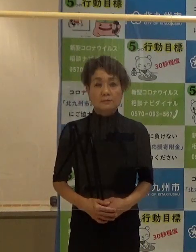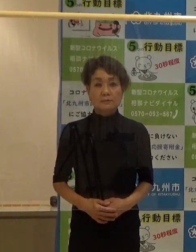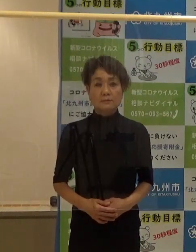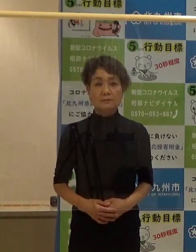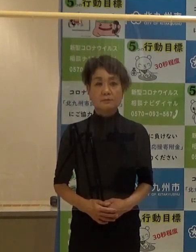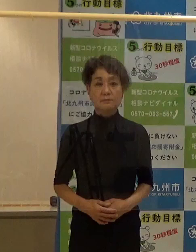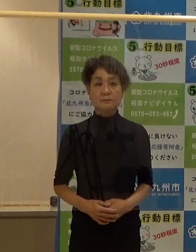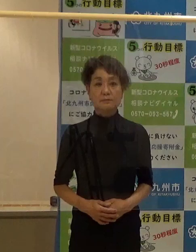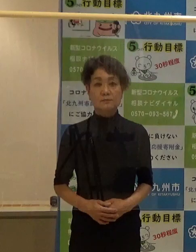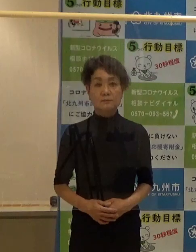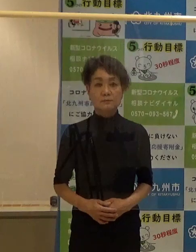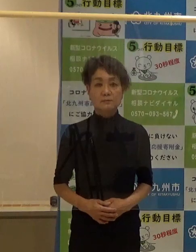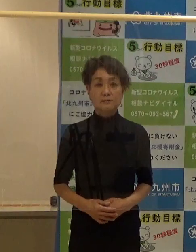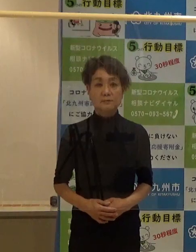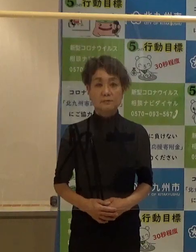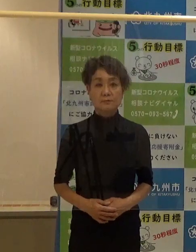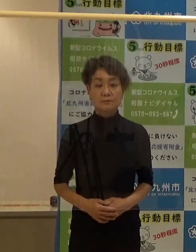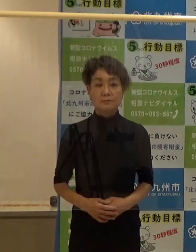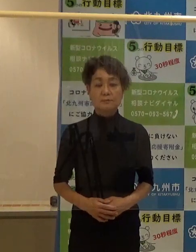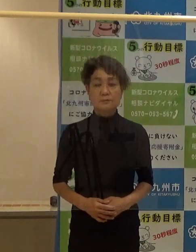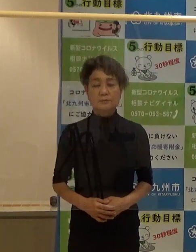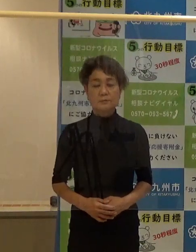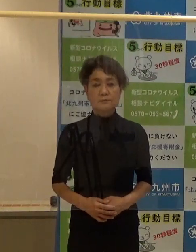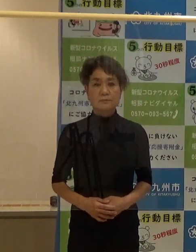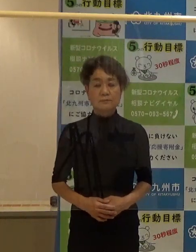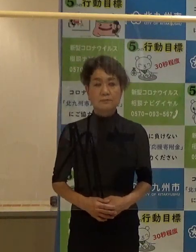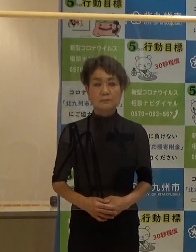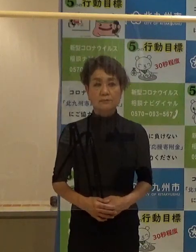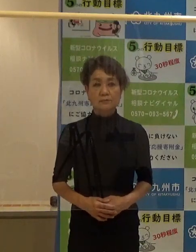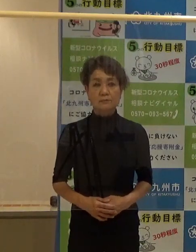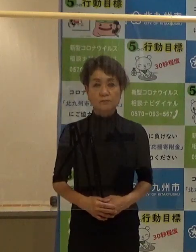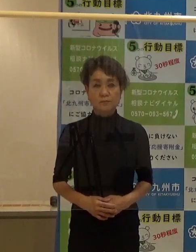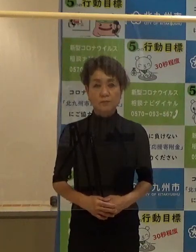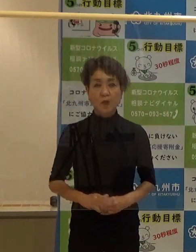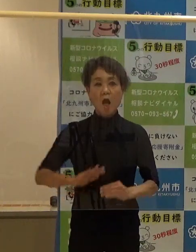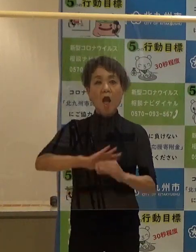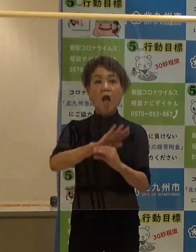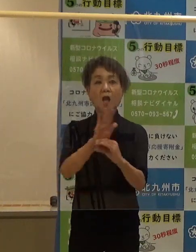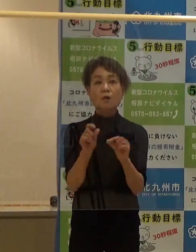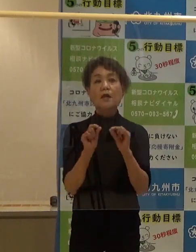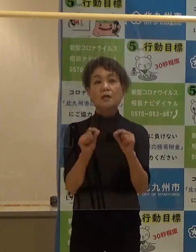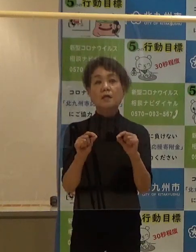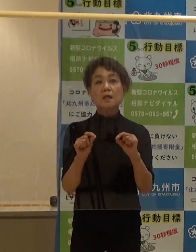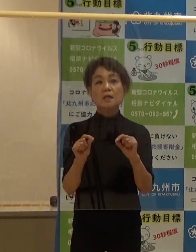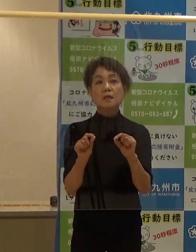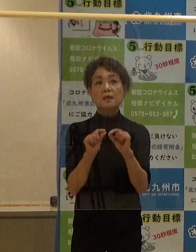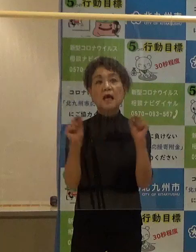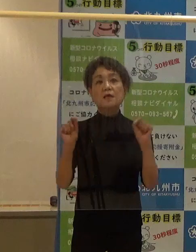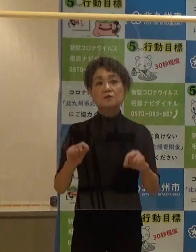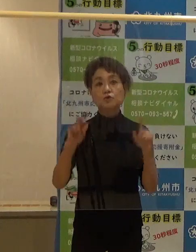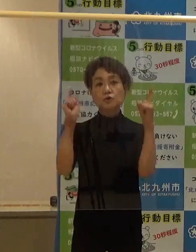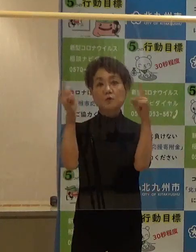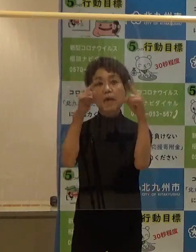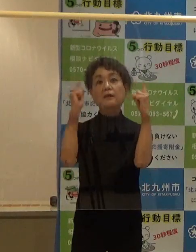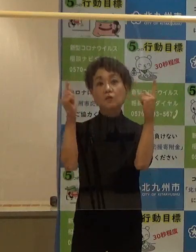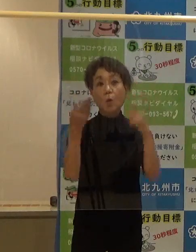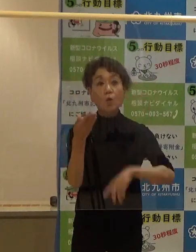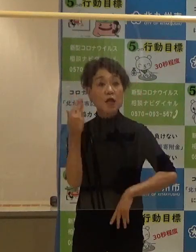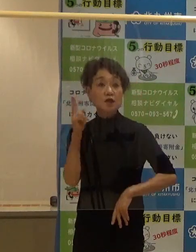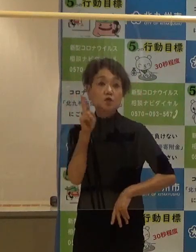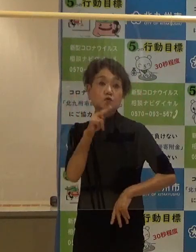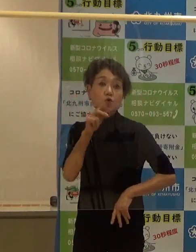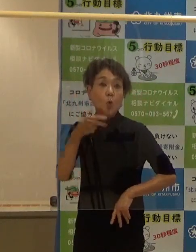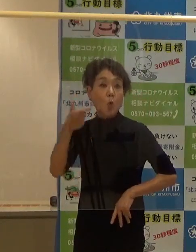ではすいません、お願いします。TUC です。コロナに関するイベント関連あるかもしれませんが、先日横浜市